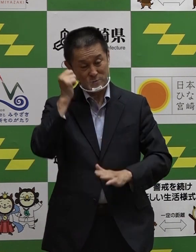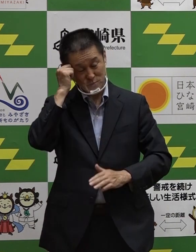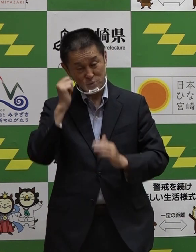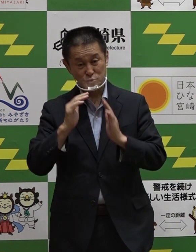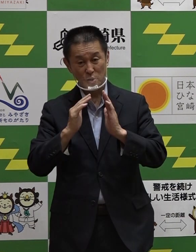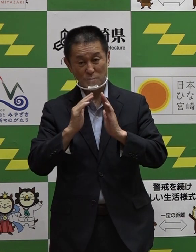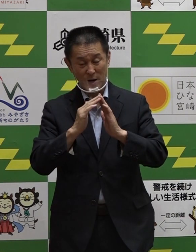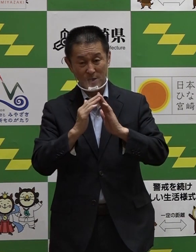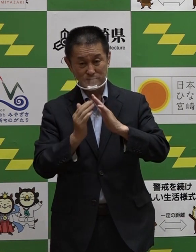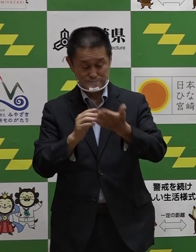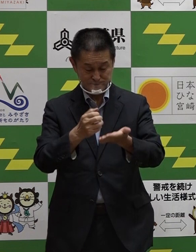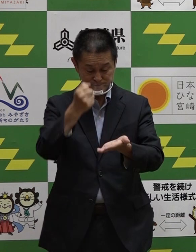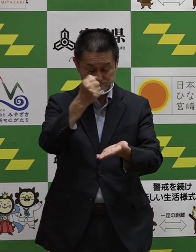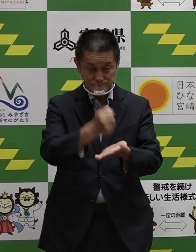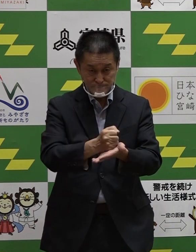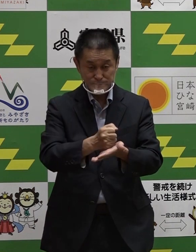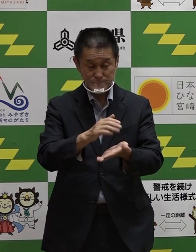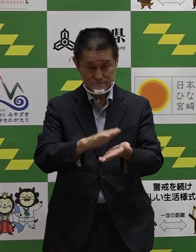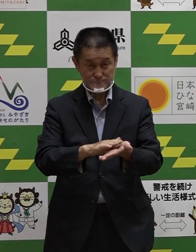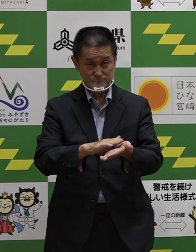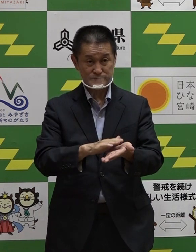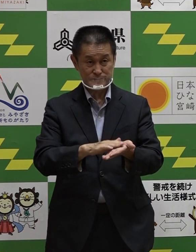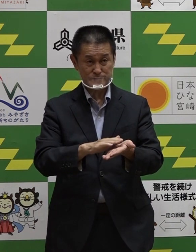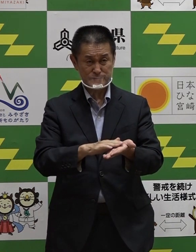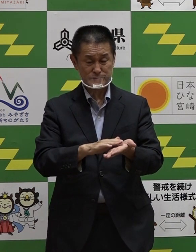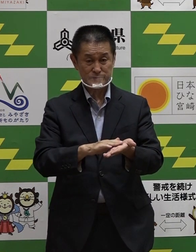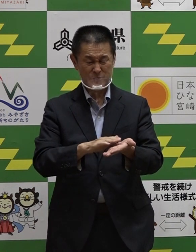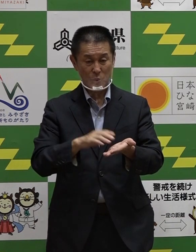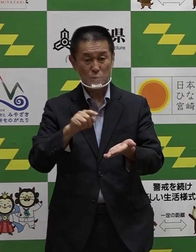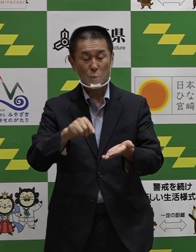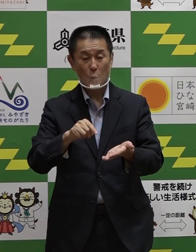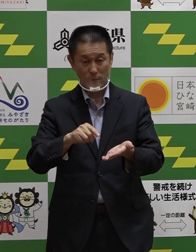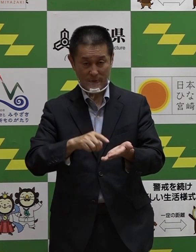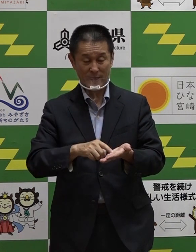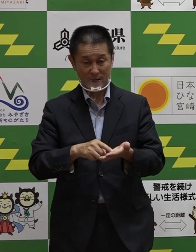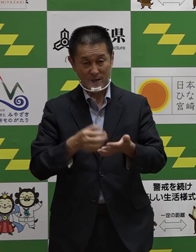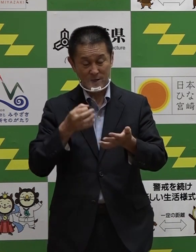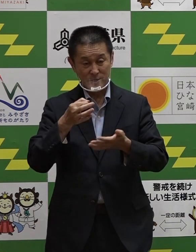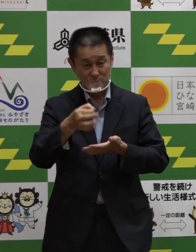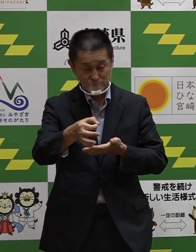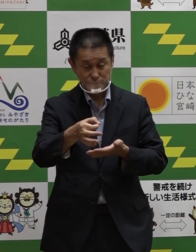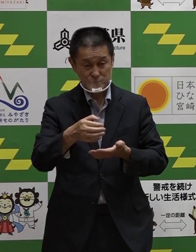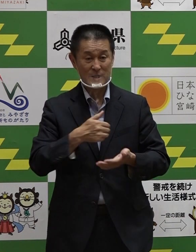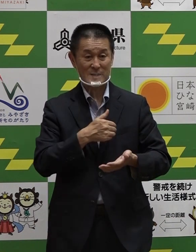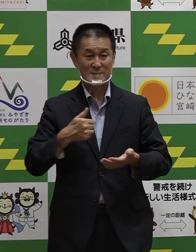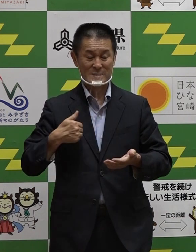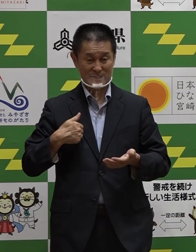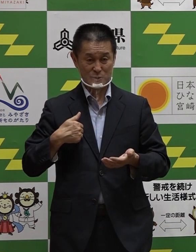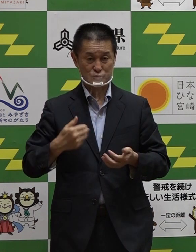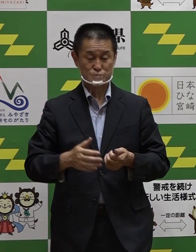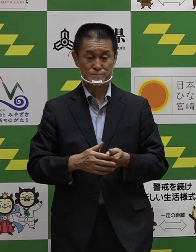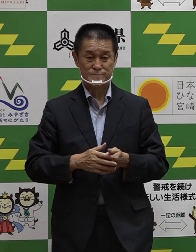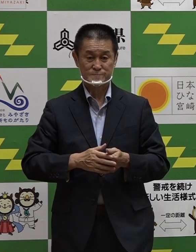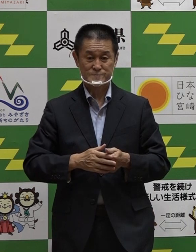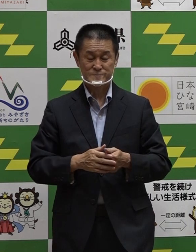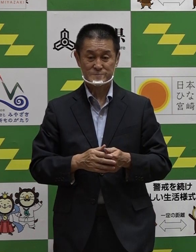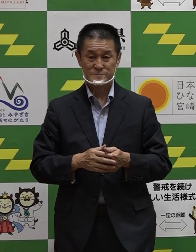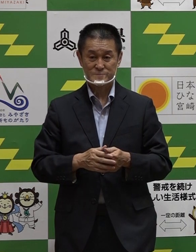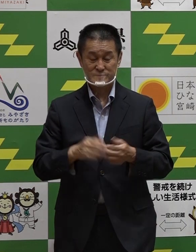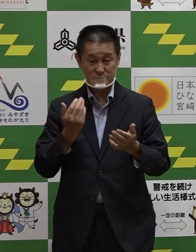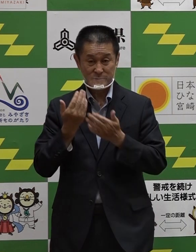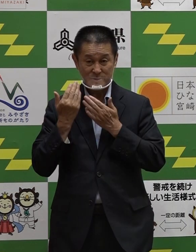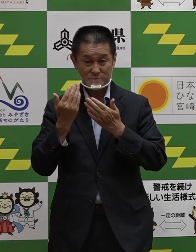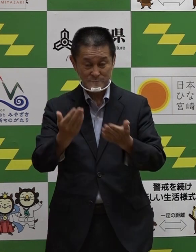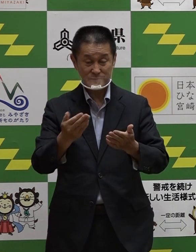番をしていただくような欄を設けておりますので、そちらの方でご購入いただき ご利用いただくというのが前提になっております。でお問い合わ